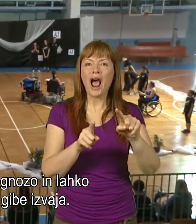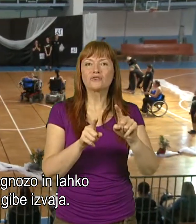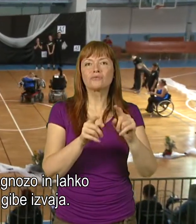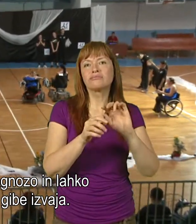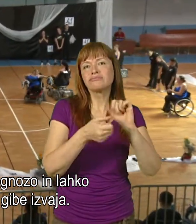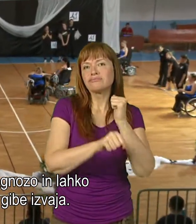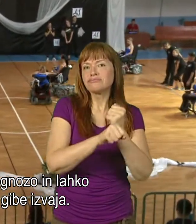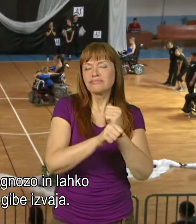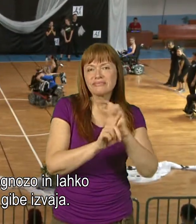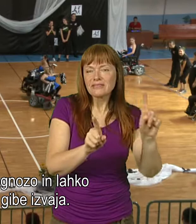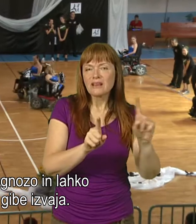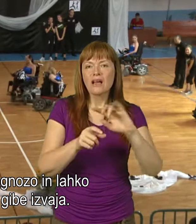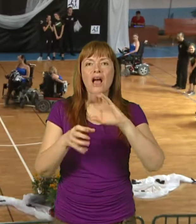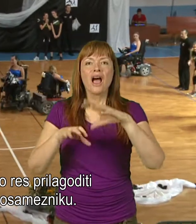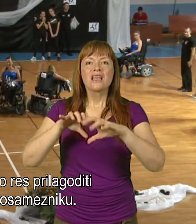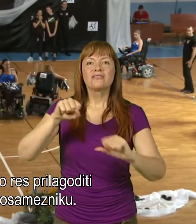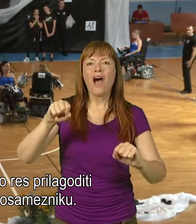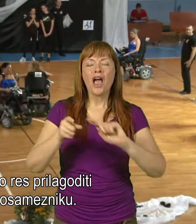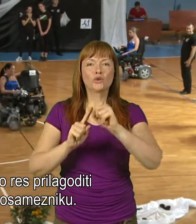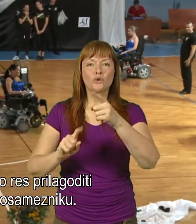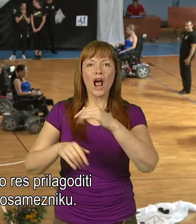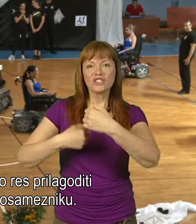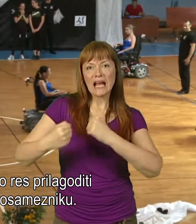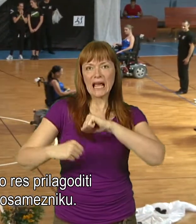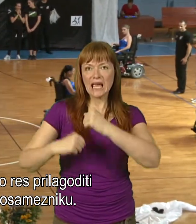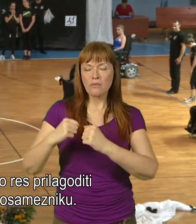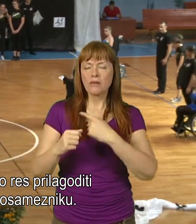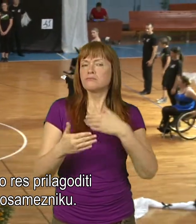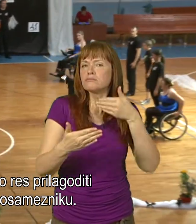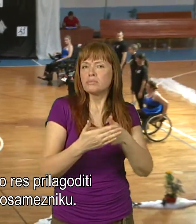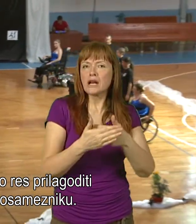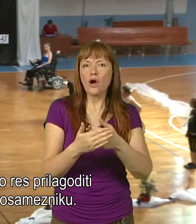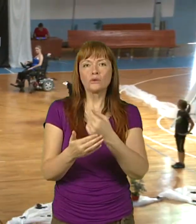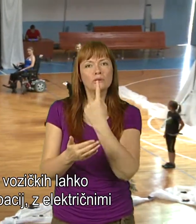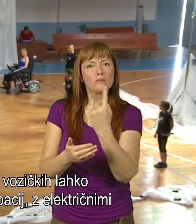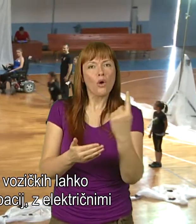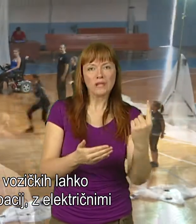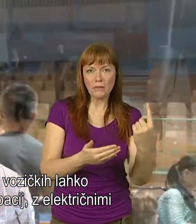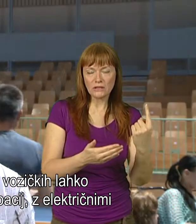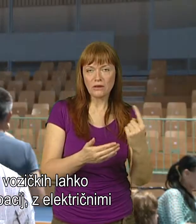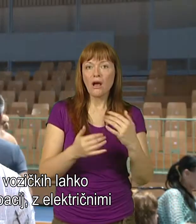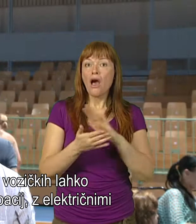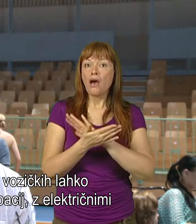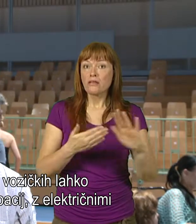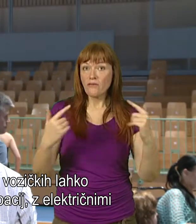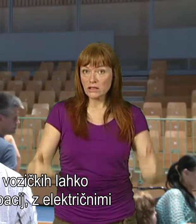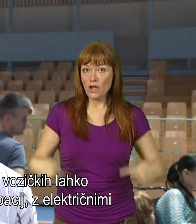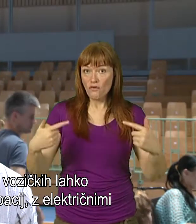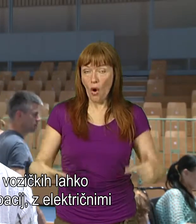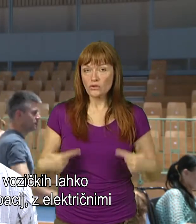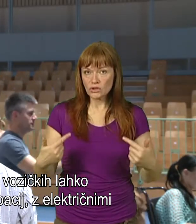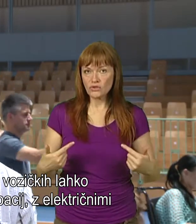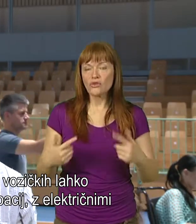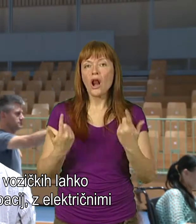lahko drugačne gibe izvaja, ne. In tu se moramo res prilagoditi vsakemu posamezniku. Na navadnih vozičkih, na primer,